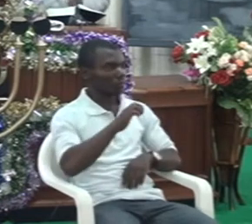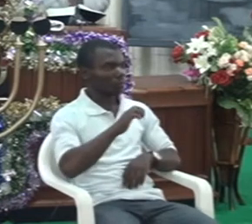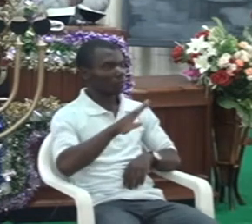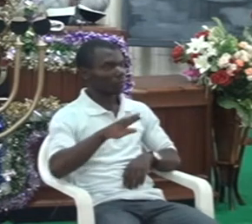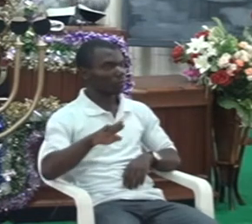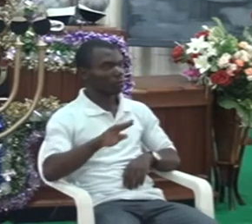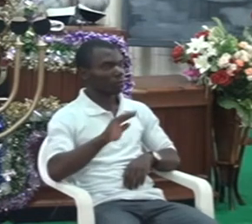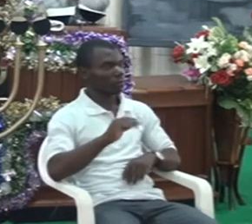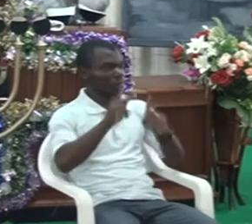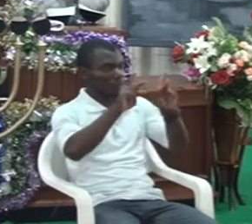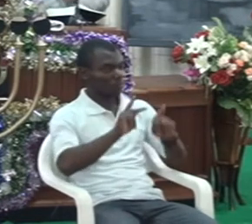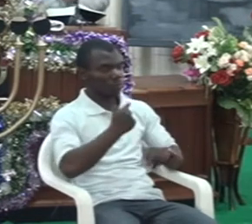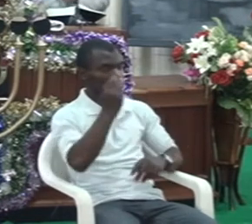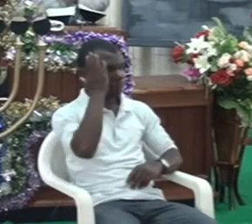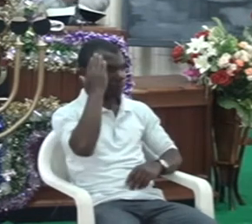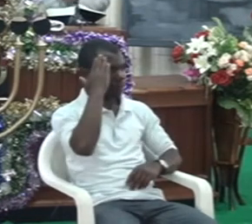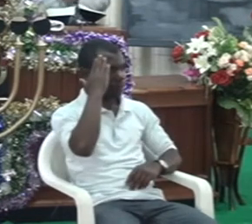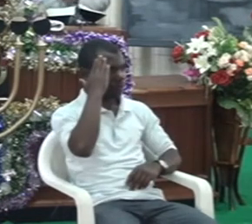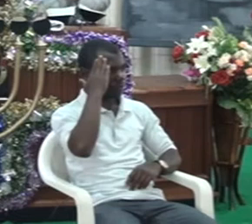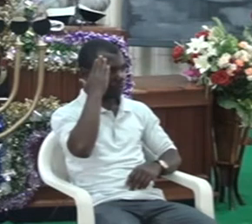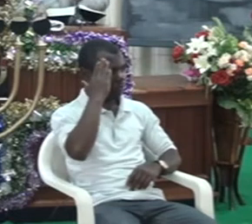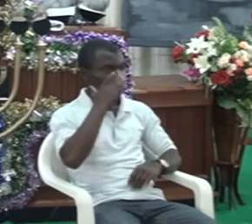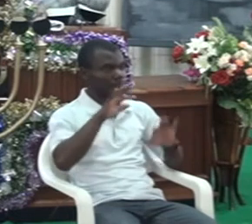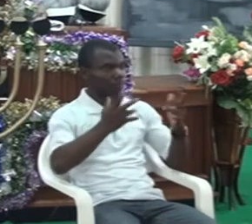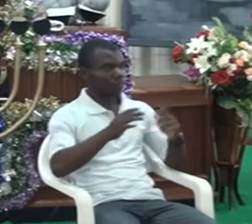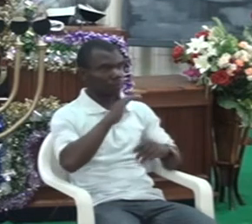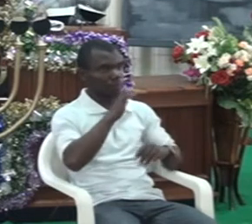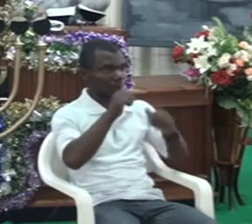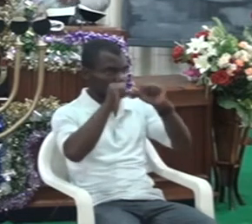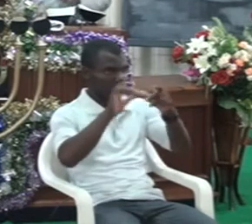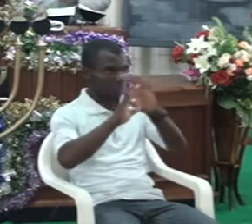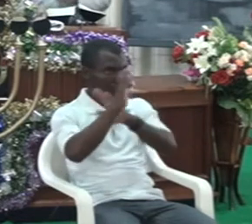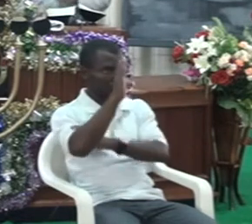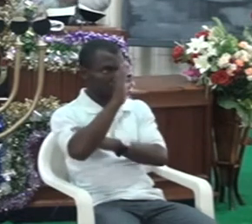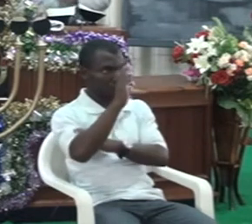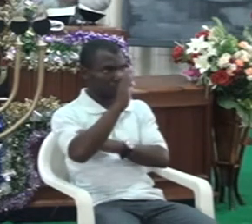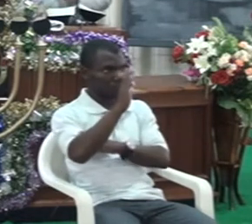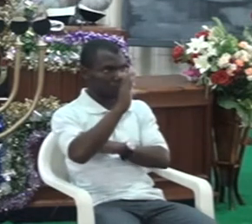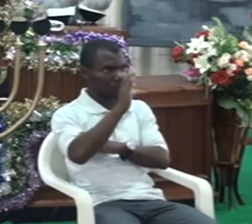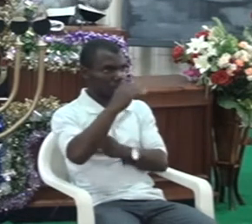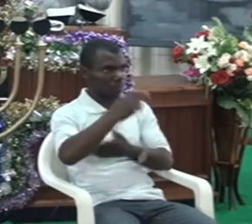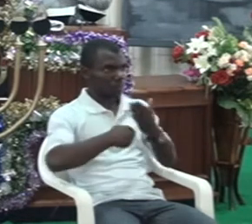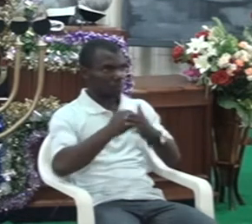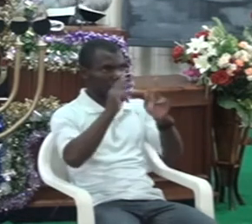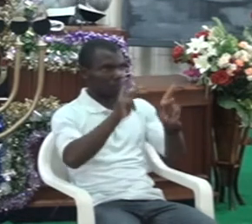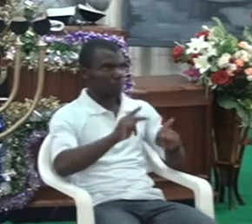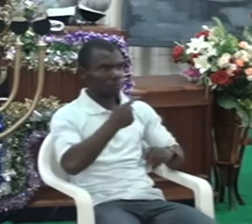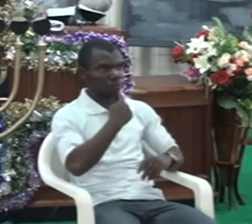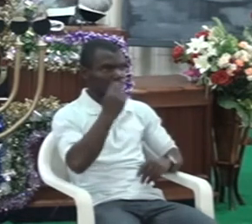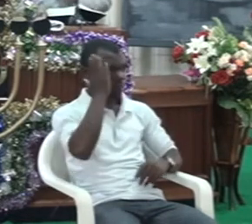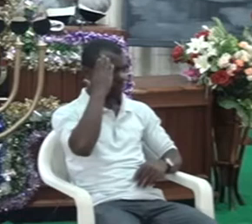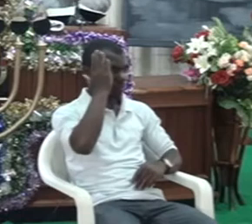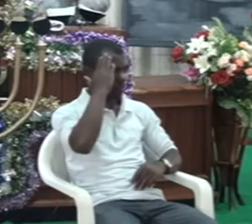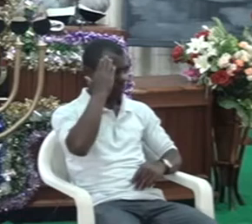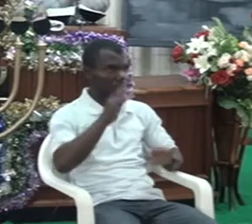Nous devons être des gens qui savent. Namna ya kubarikiwa na Mungu. Comment être béni de Dieu? Watu wenye ambao wanajua. Des gens qui